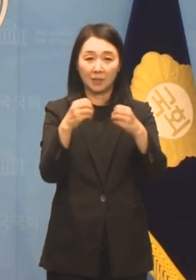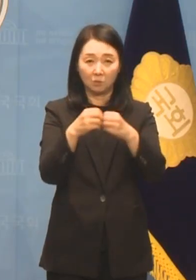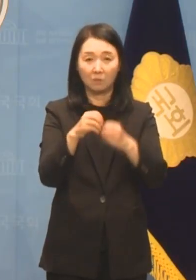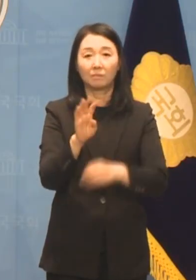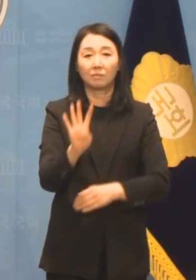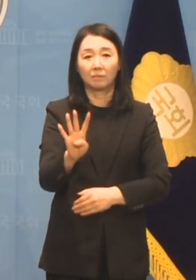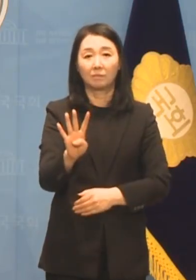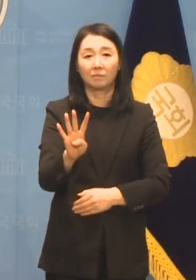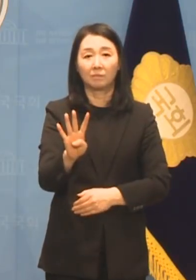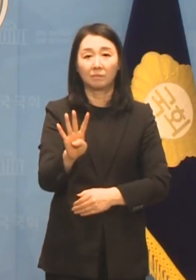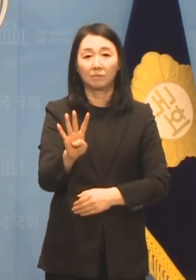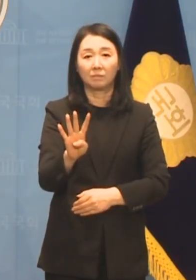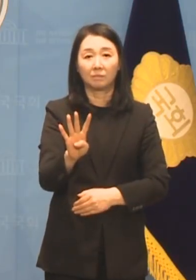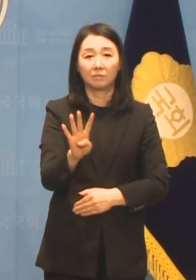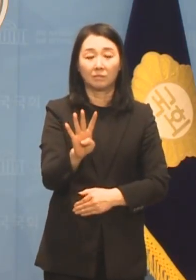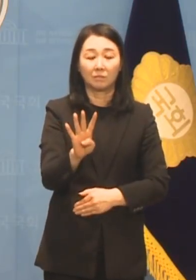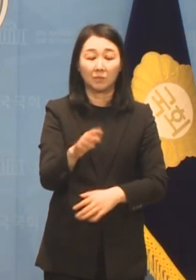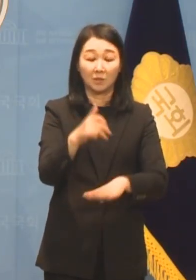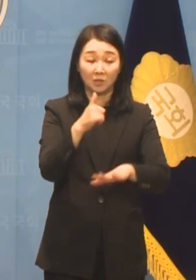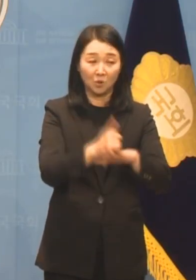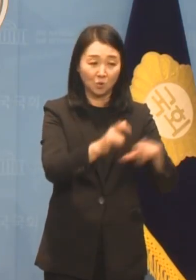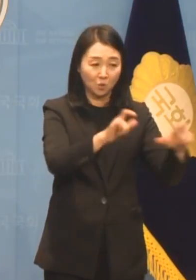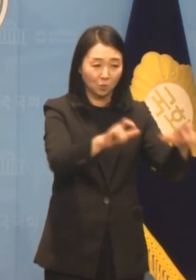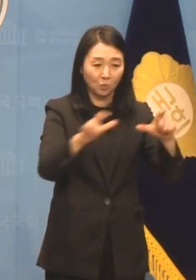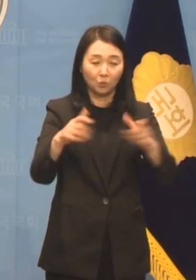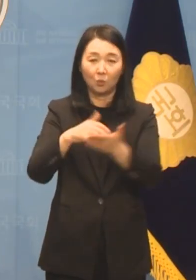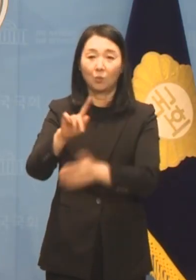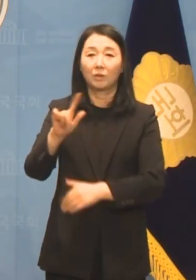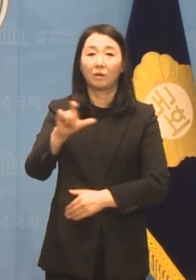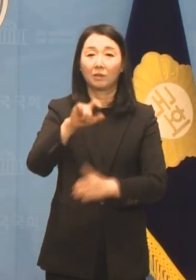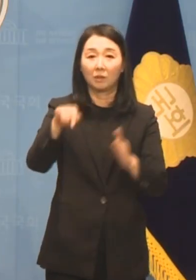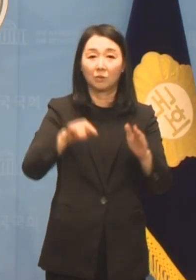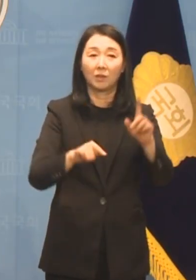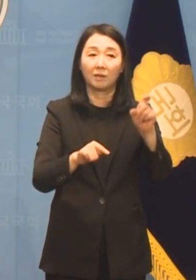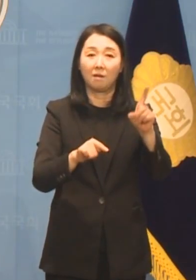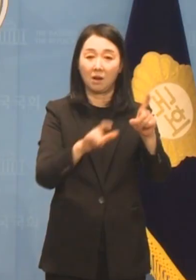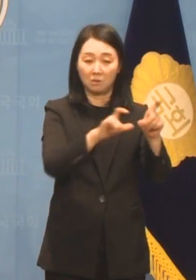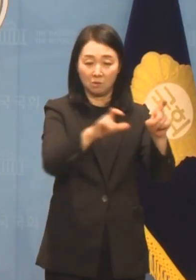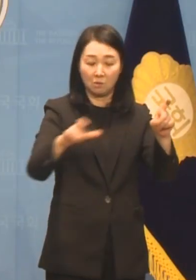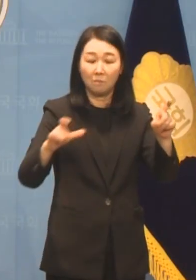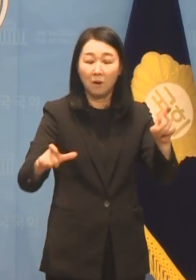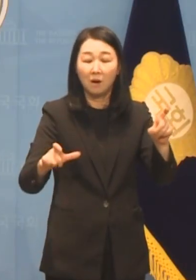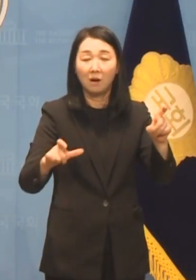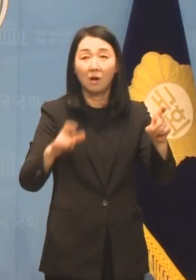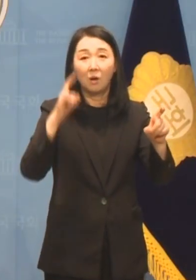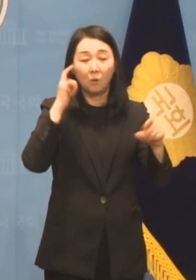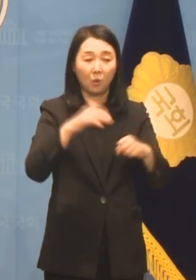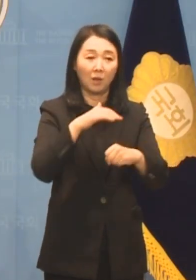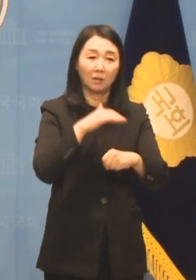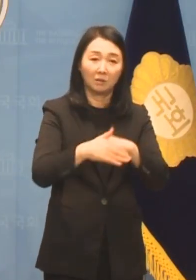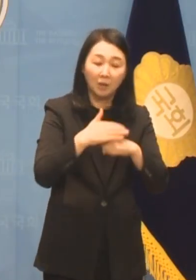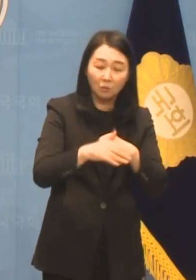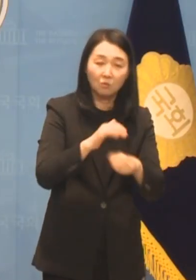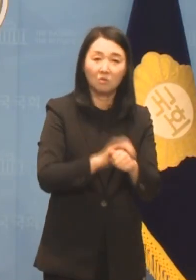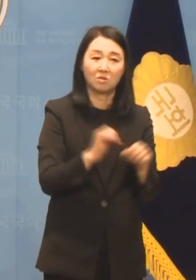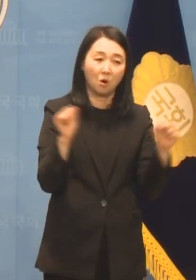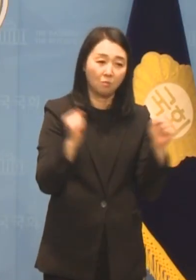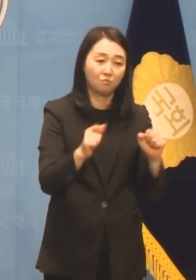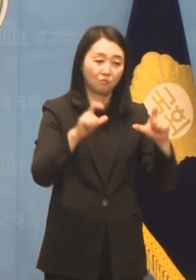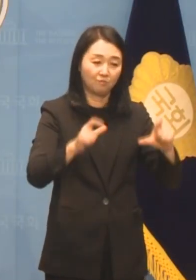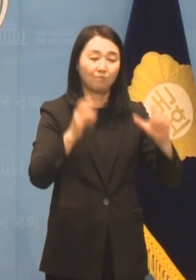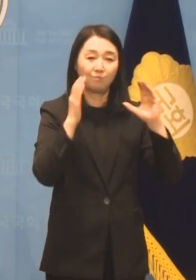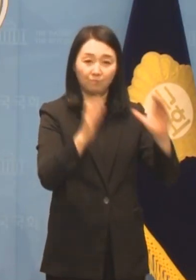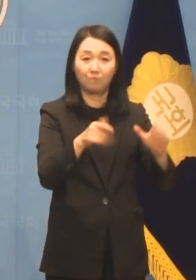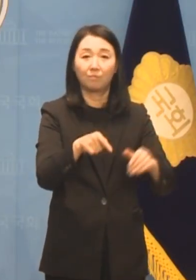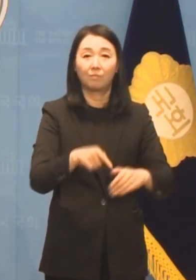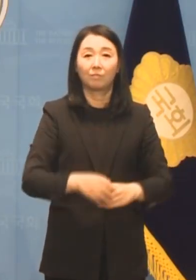창원권 4건으로 15곳 중 11곳이 PK와 TK에 집중되어